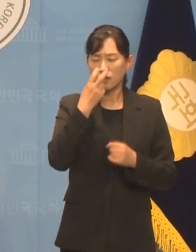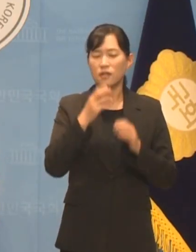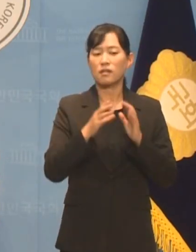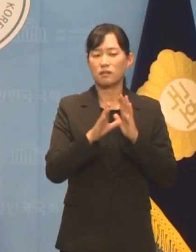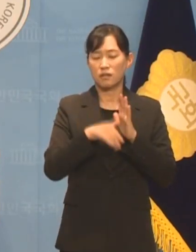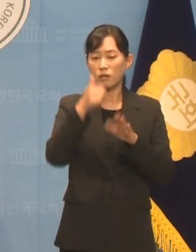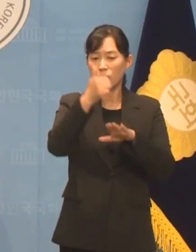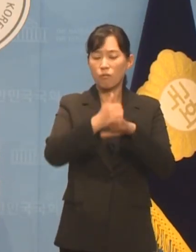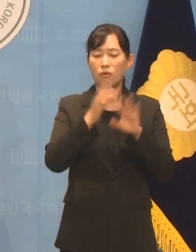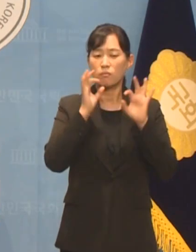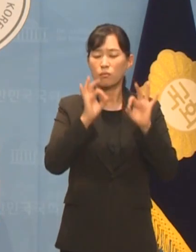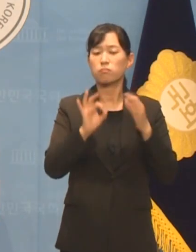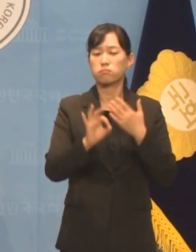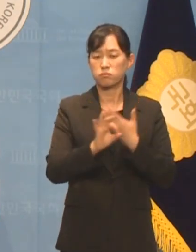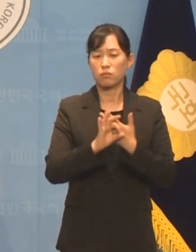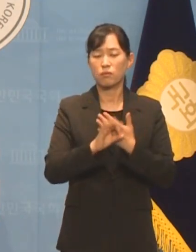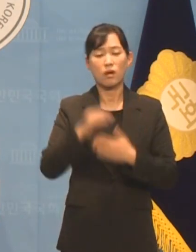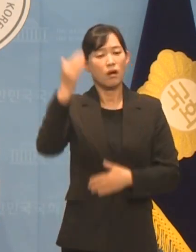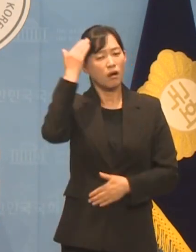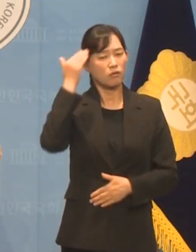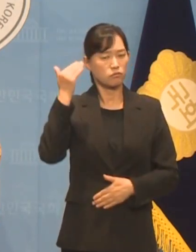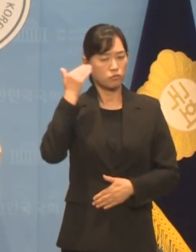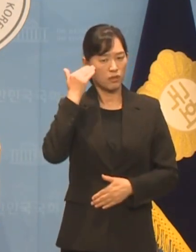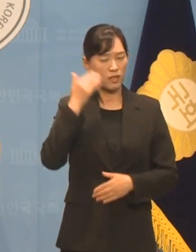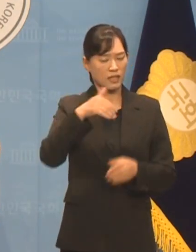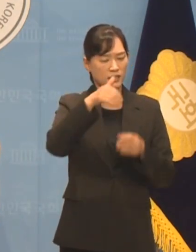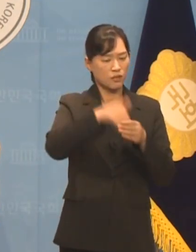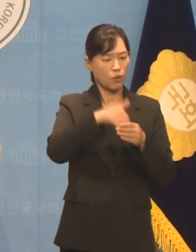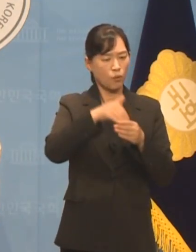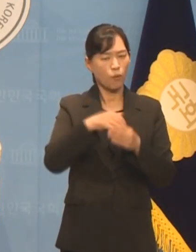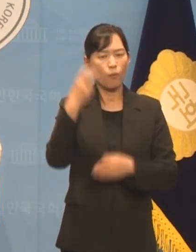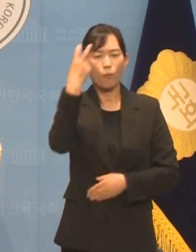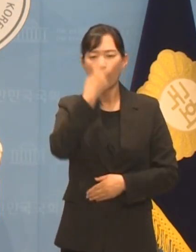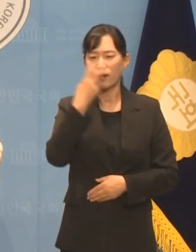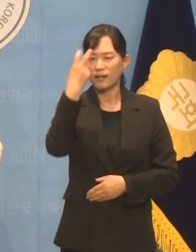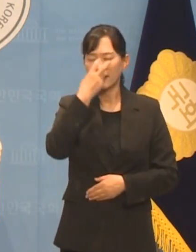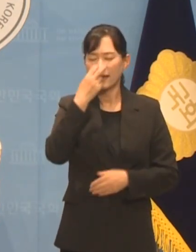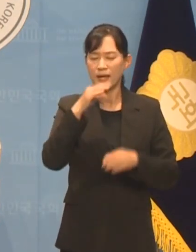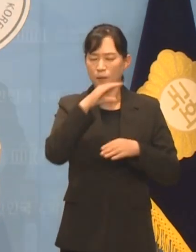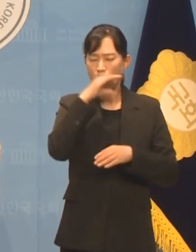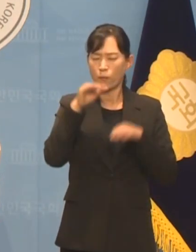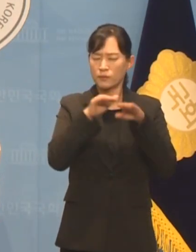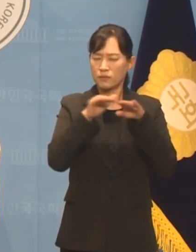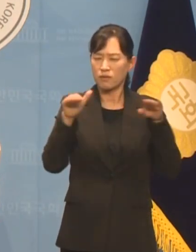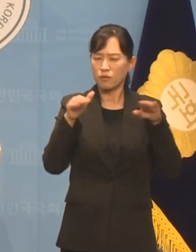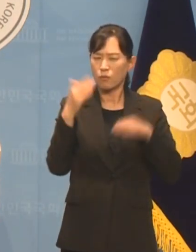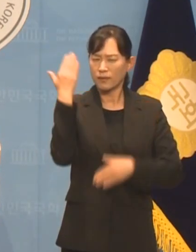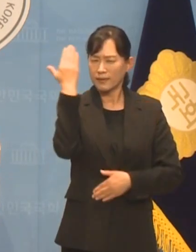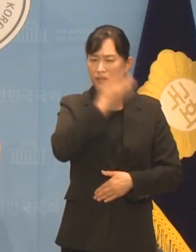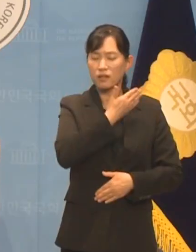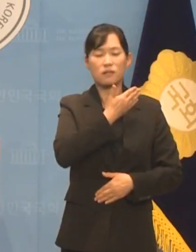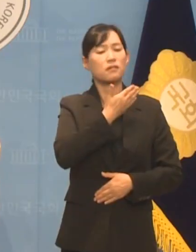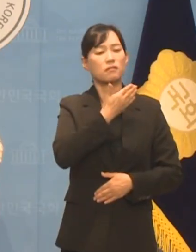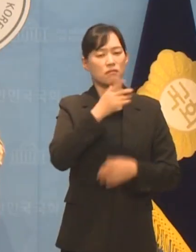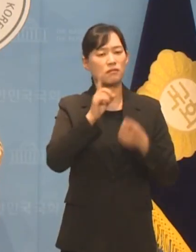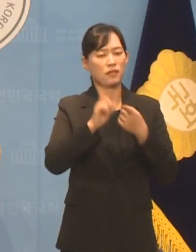여론조사한 결과로는 우리나라의 선거 관리의 공정성과 투명성에